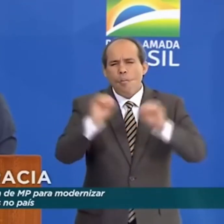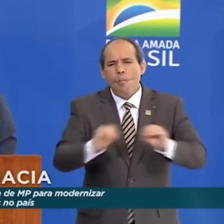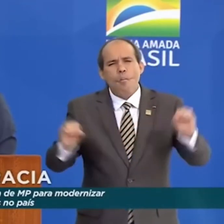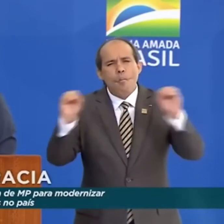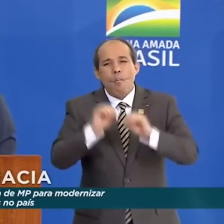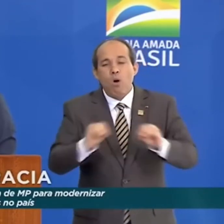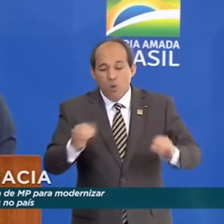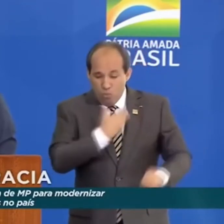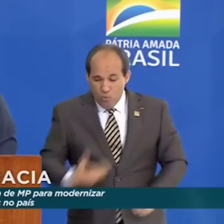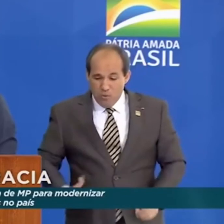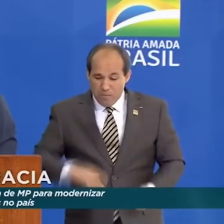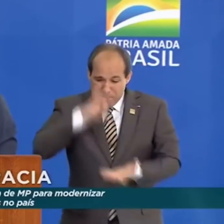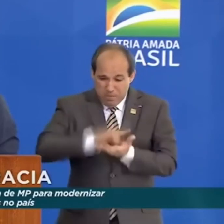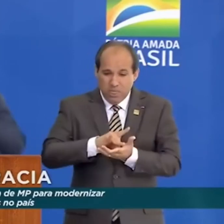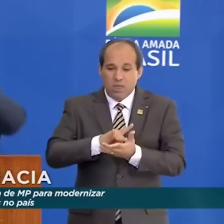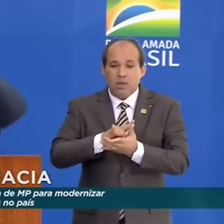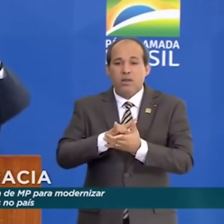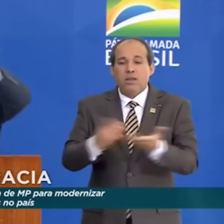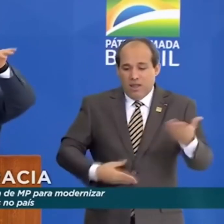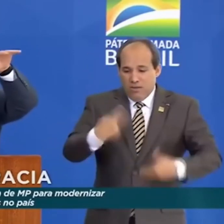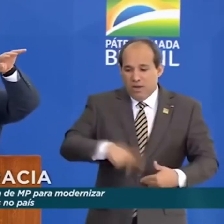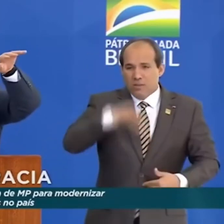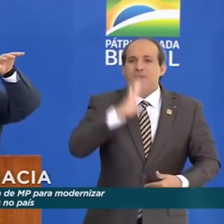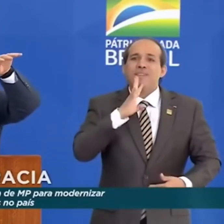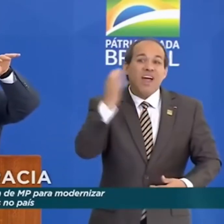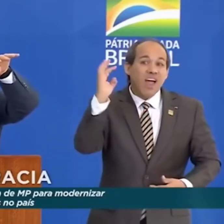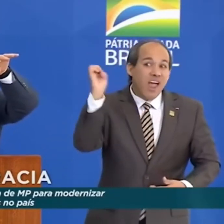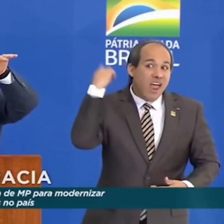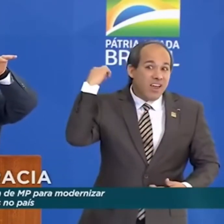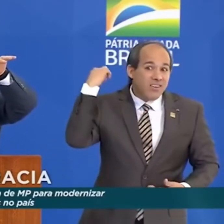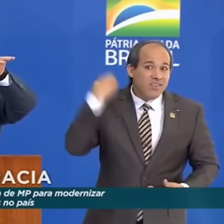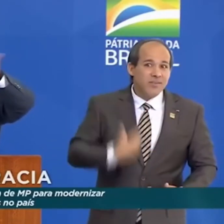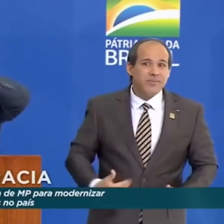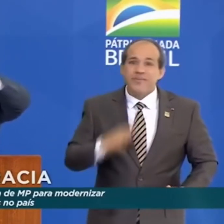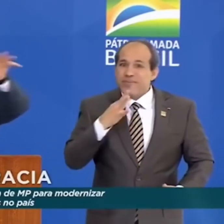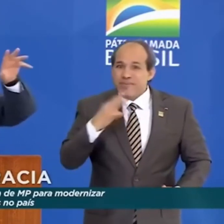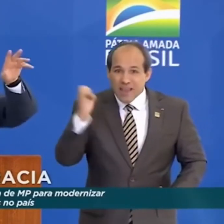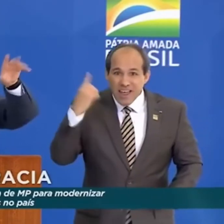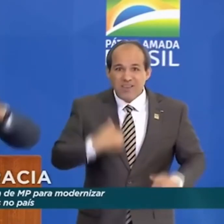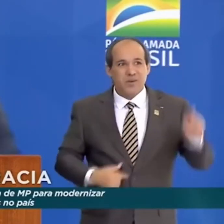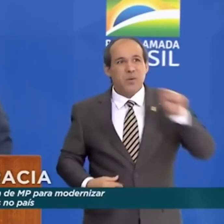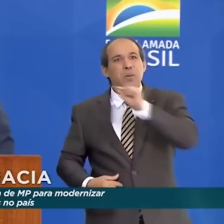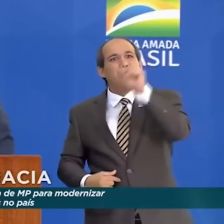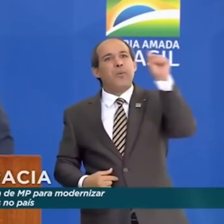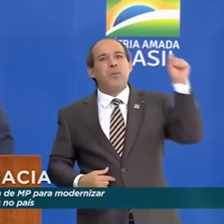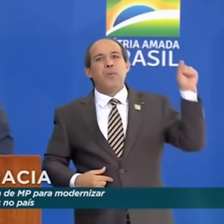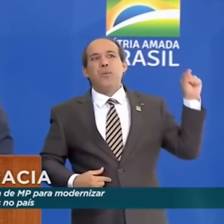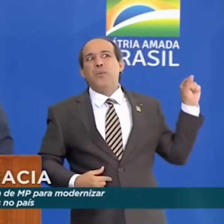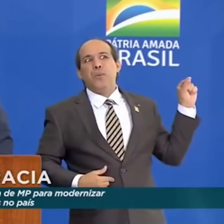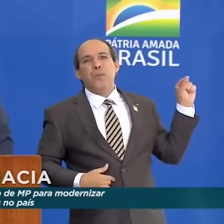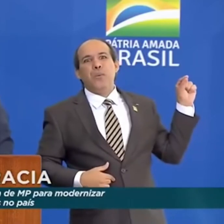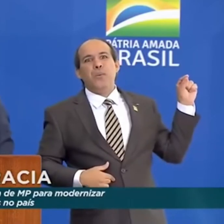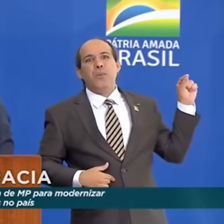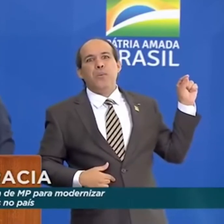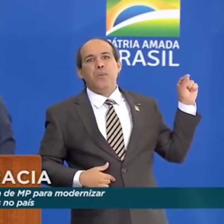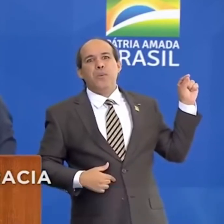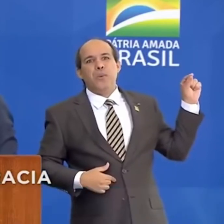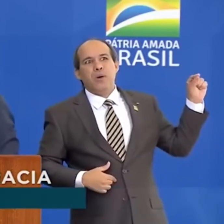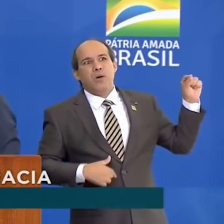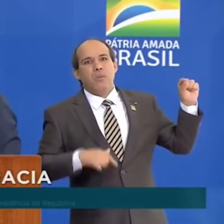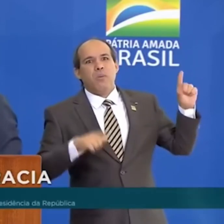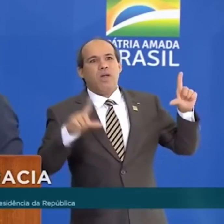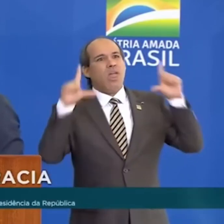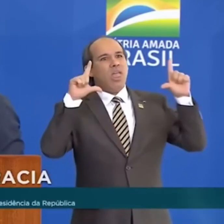que serve ao Brasil. Aquele outro que está por aí é aquele que se serviu da vida